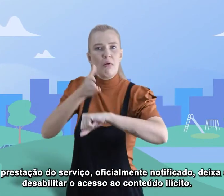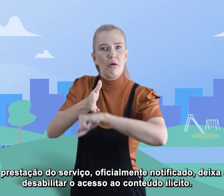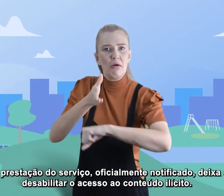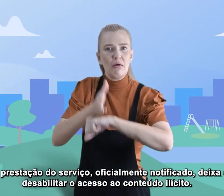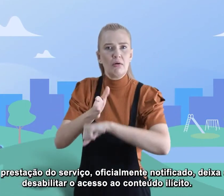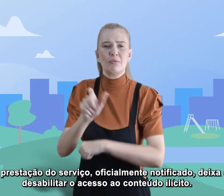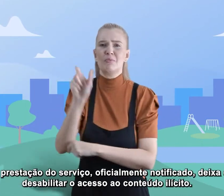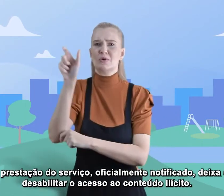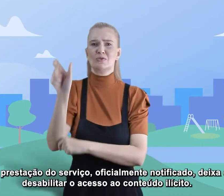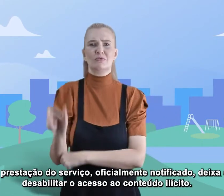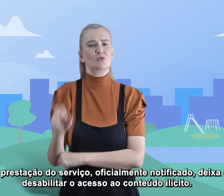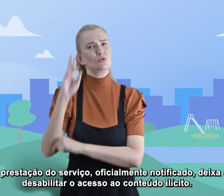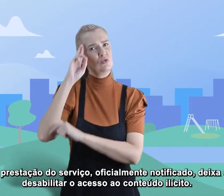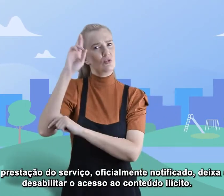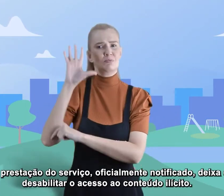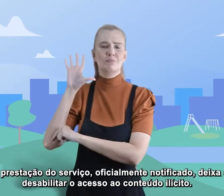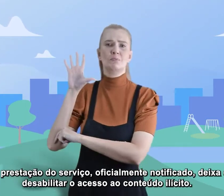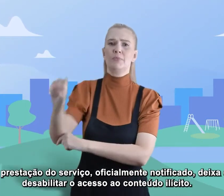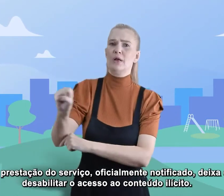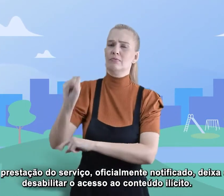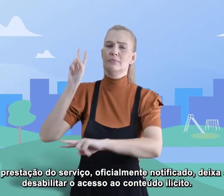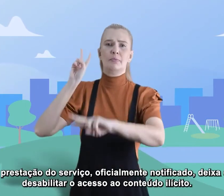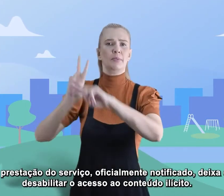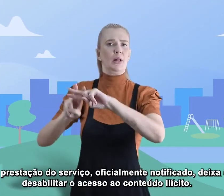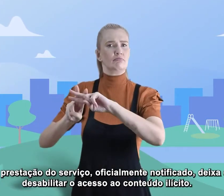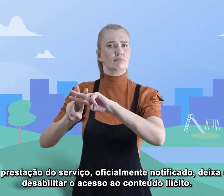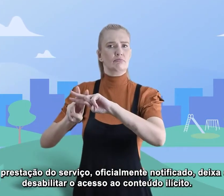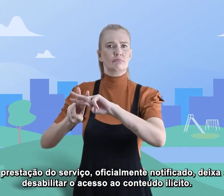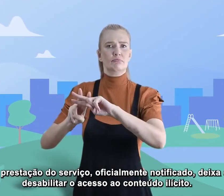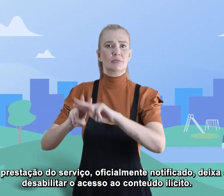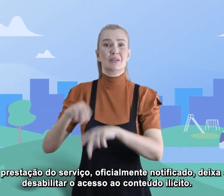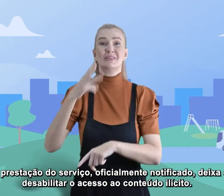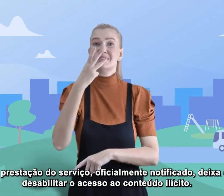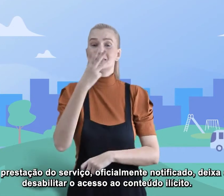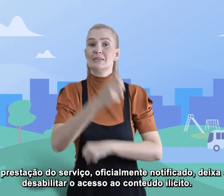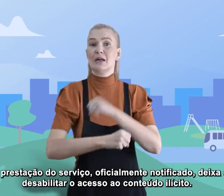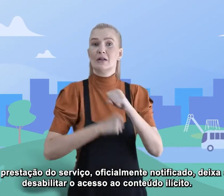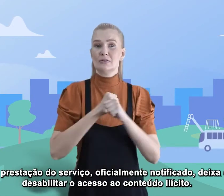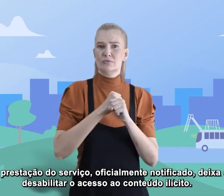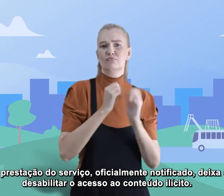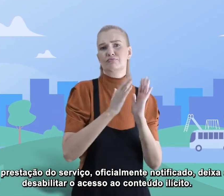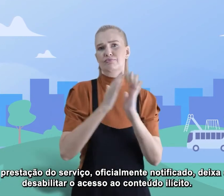notificado, deixa de desabilitar o acesso ao conteúdo ilícito.